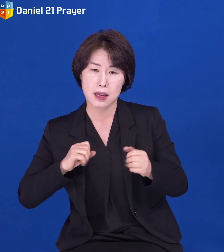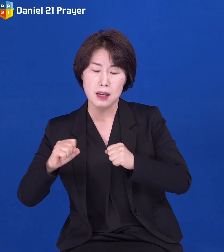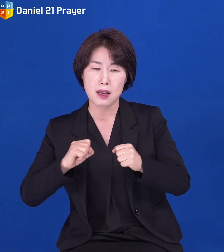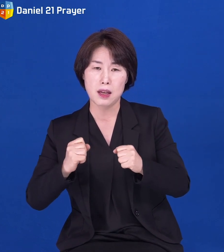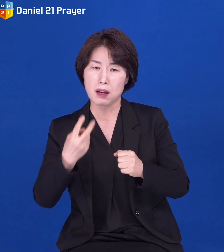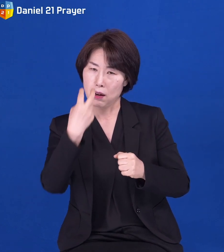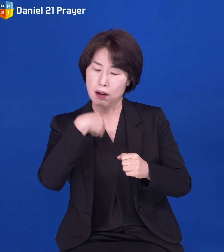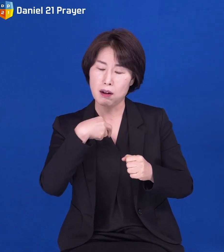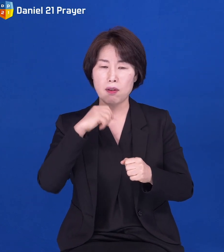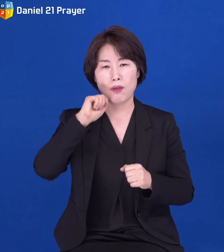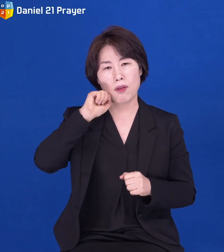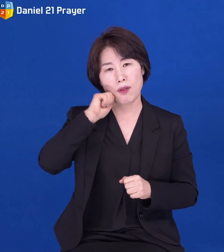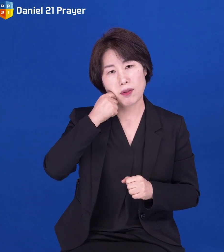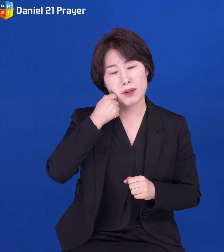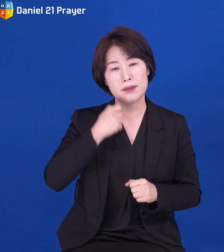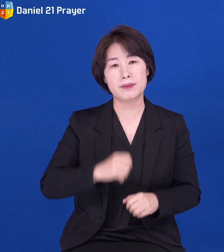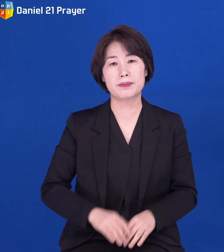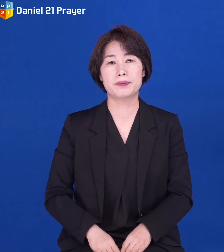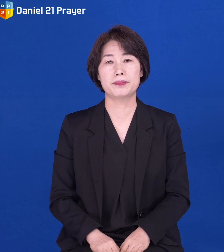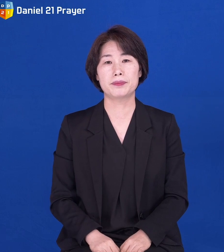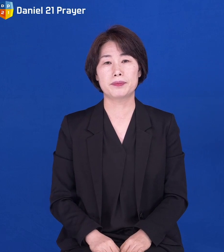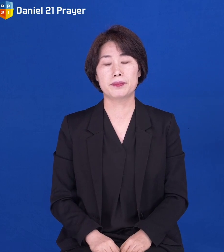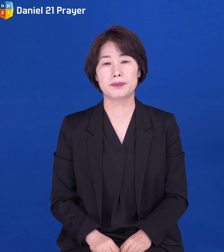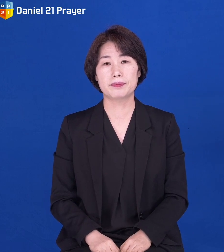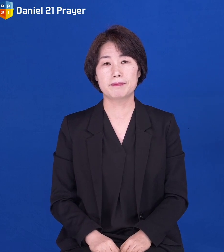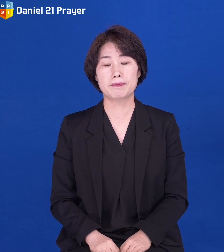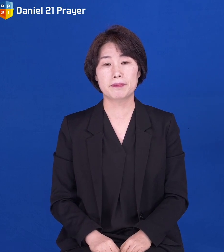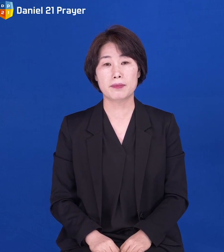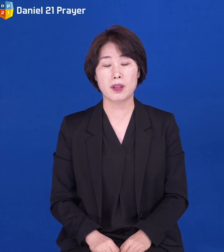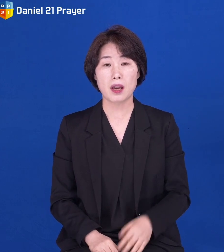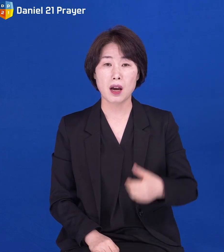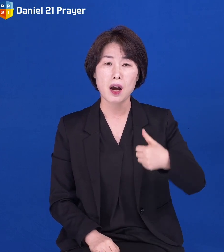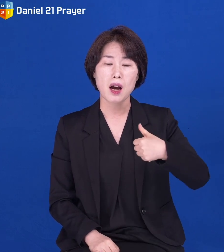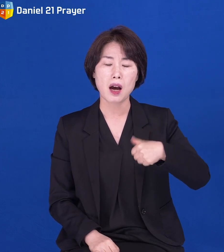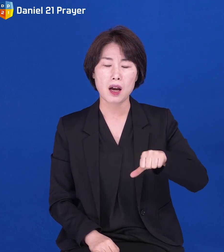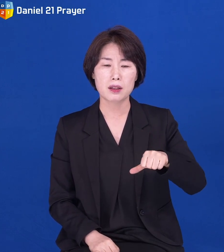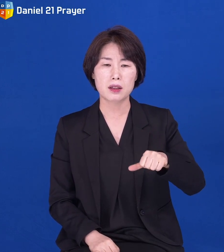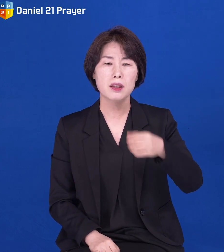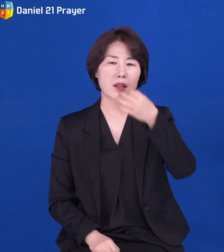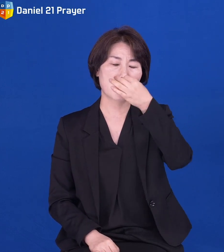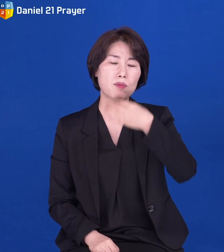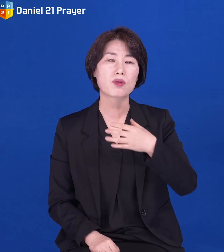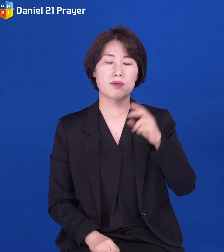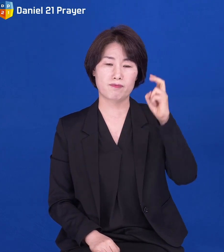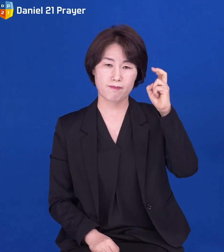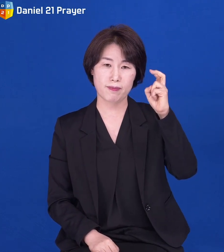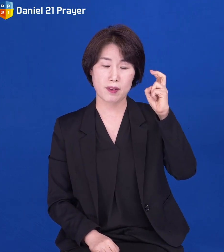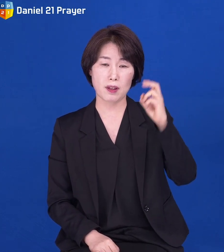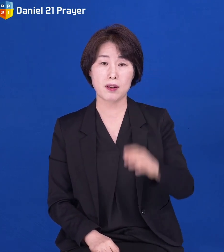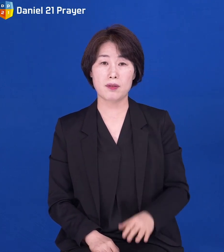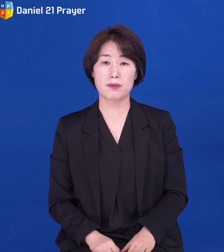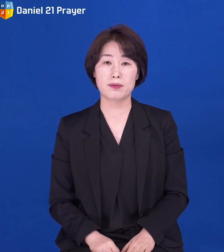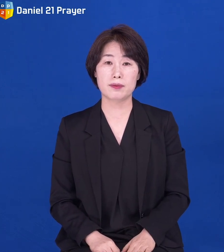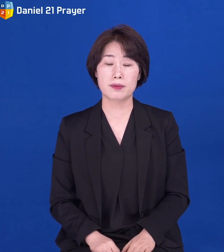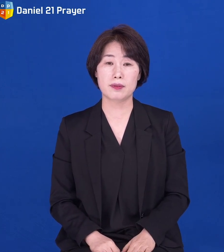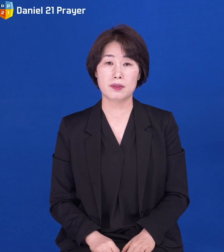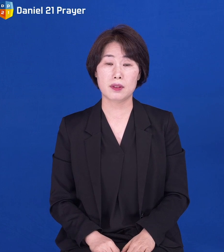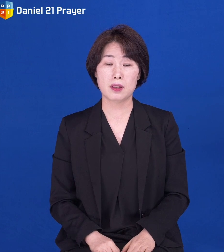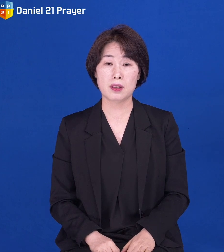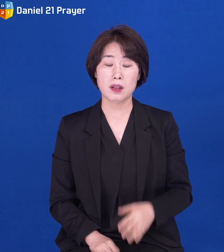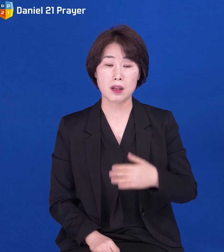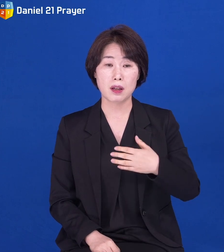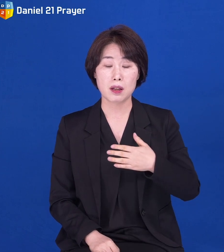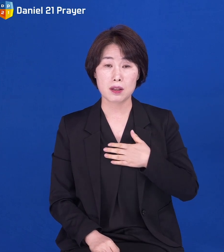촬영을 시작했는데 아이가 굉장히 힘들어 하더라고요. 그리고 또 이상하게 제가 또 촬영할